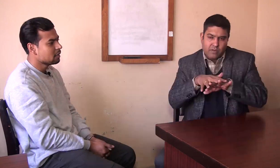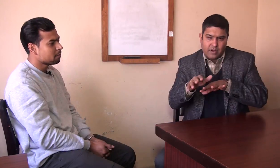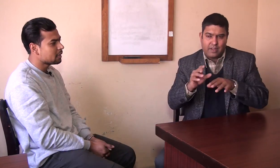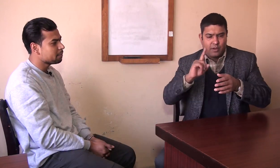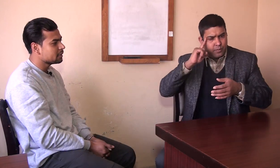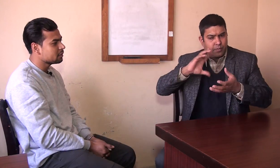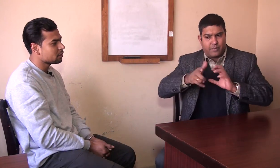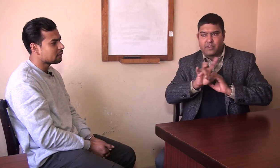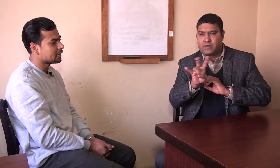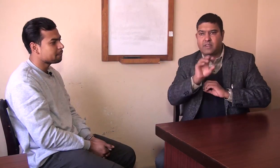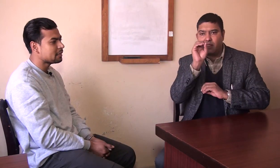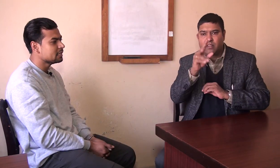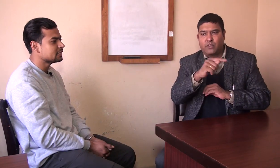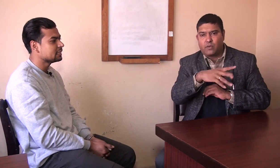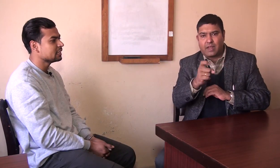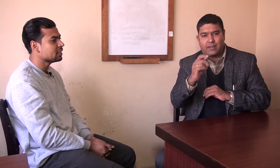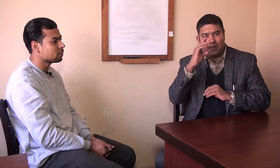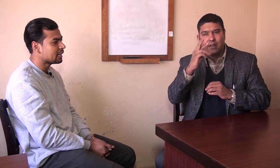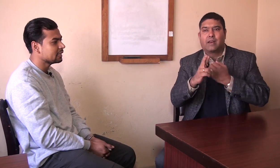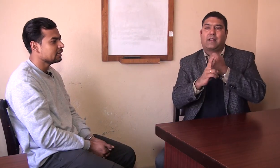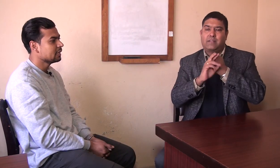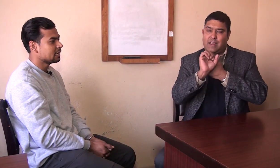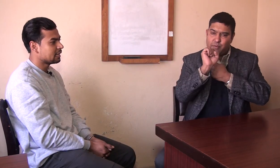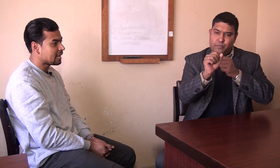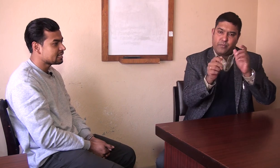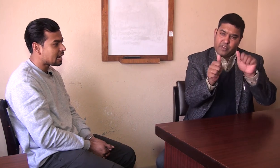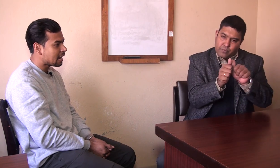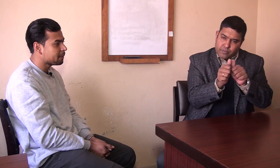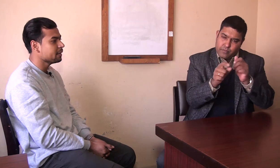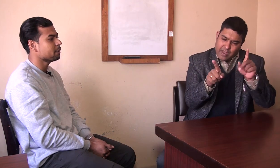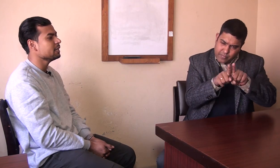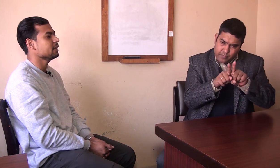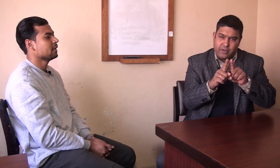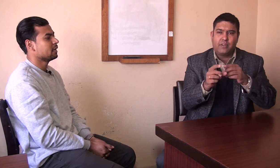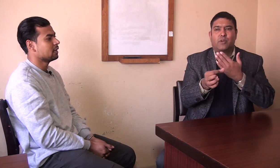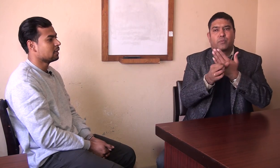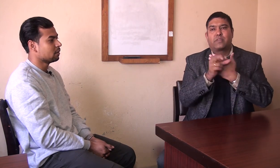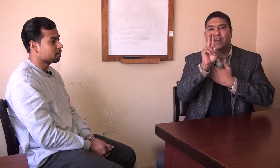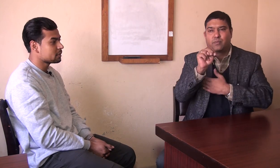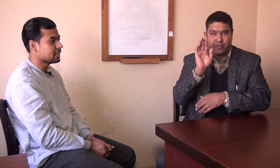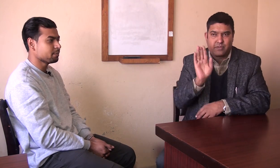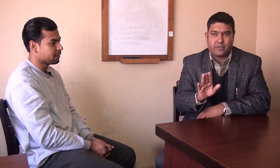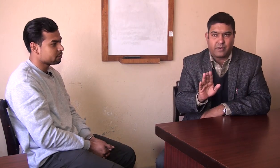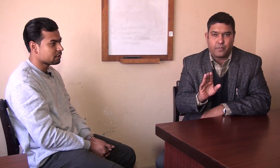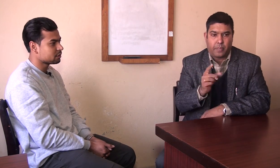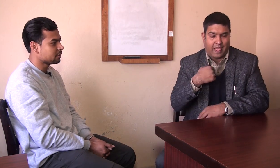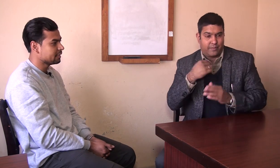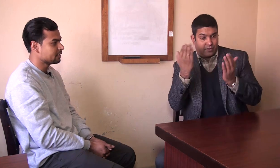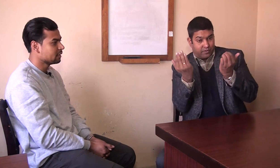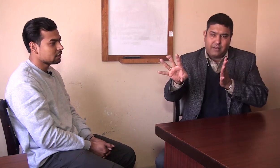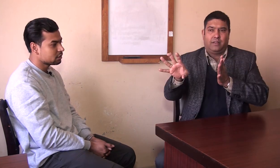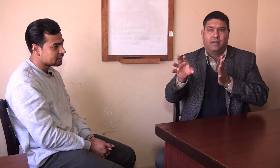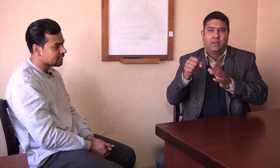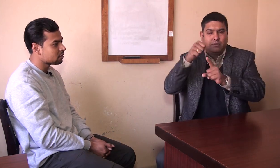छन् बहिरा विद्यार्थीहरूको लागि प्राविधिक शिक्षा दिनको लागि राज्य आफै पनि पछाडि परेको छ जस्तो